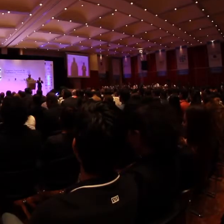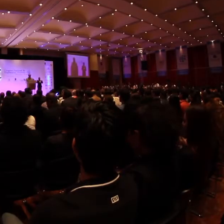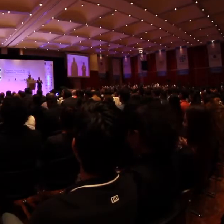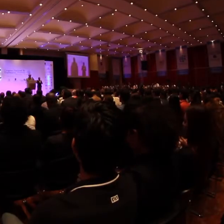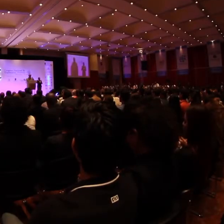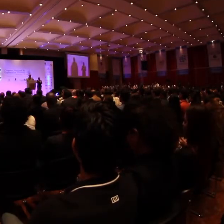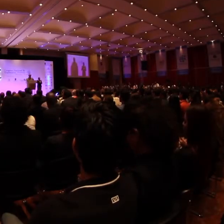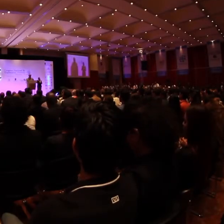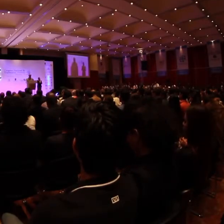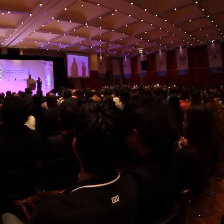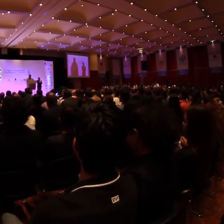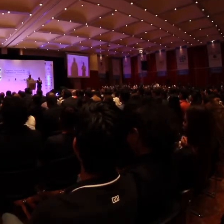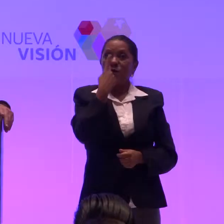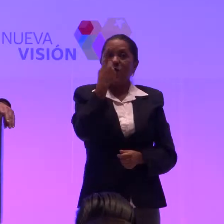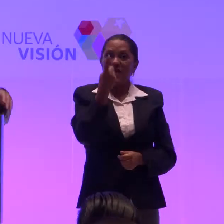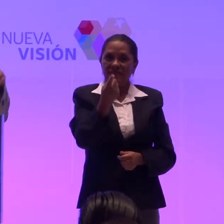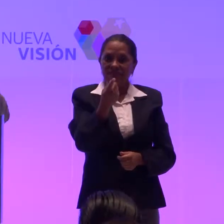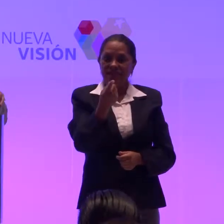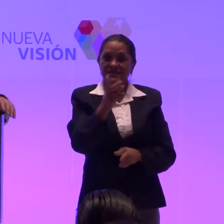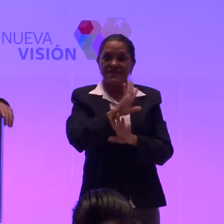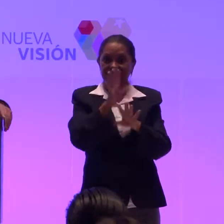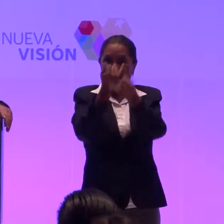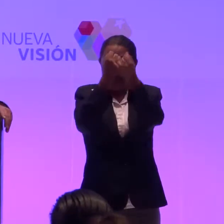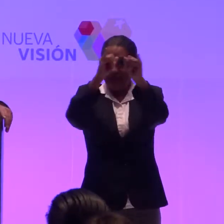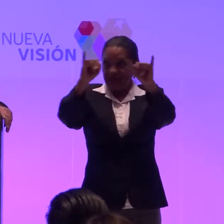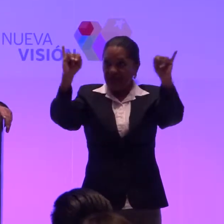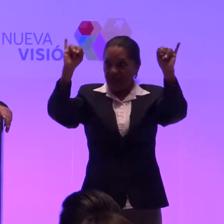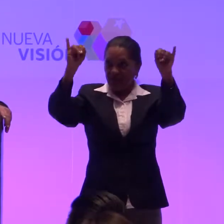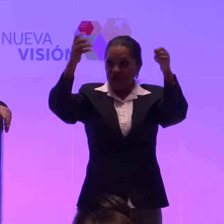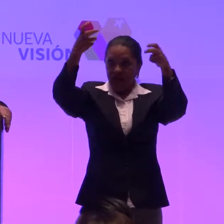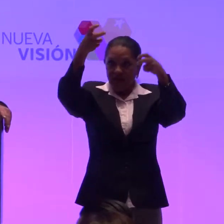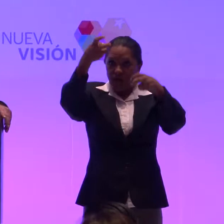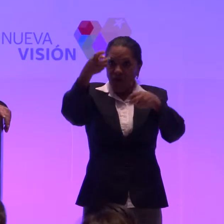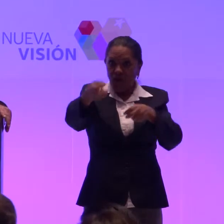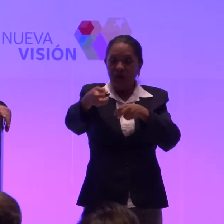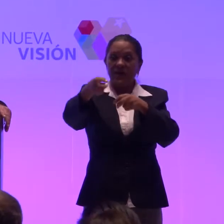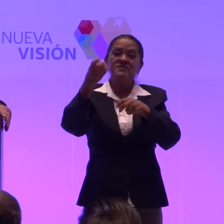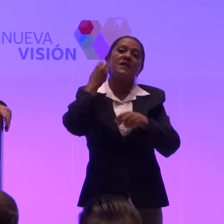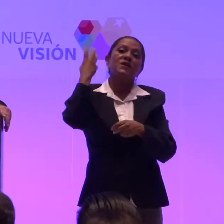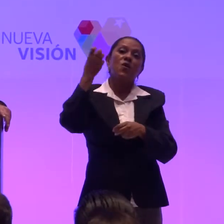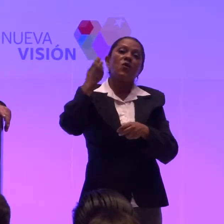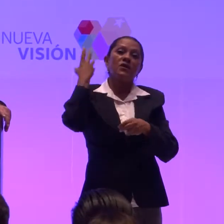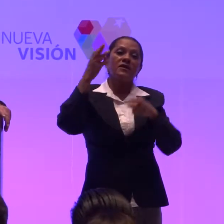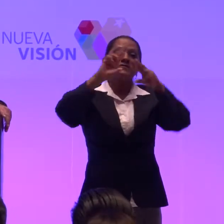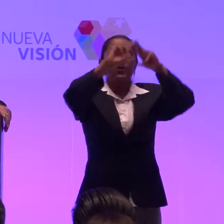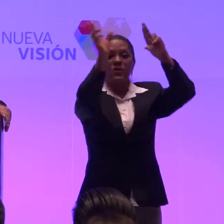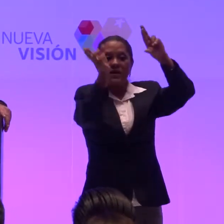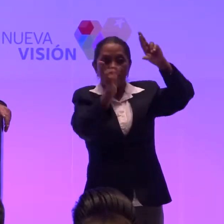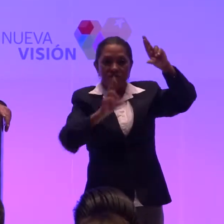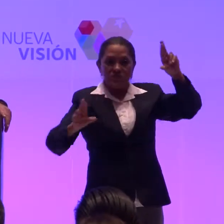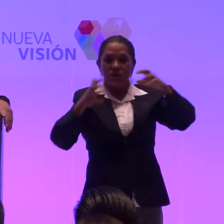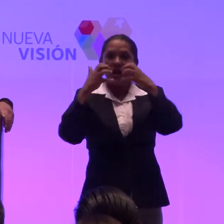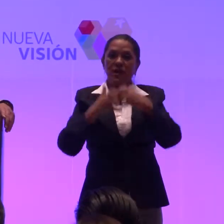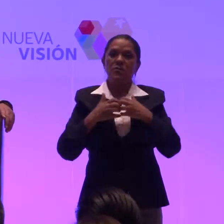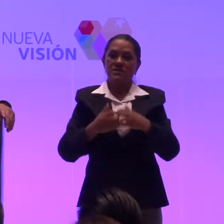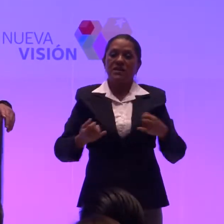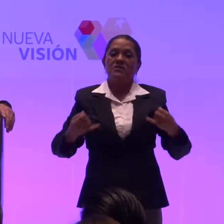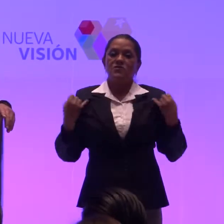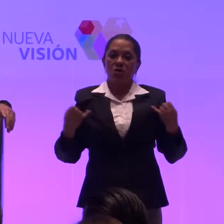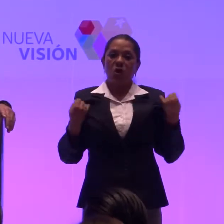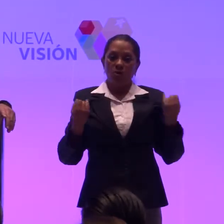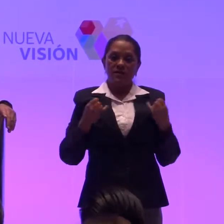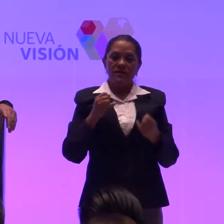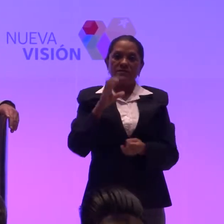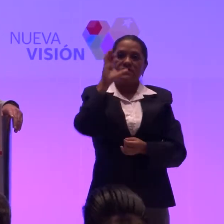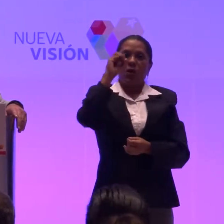Me es muy grato declarar inaugurado este Congreso Nacional de Empresarios Jóvenes